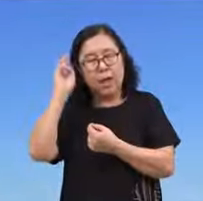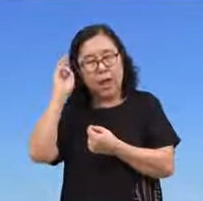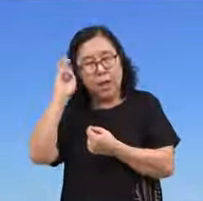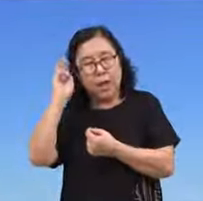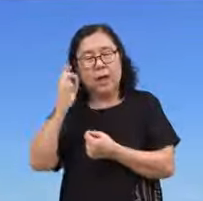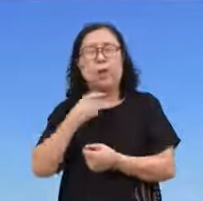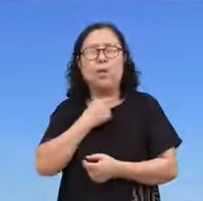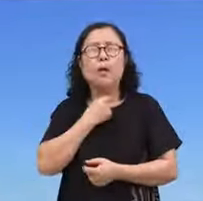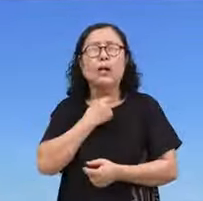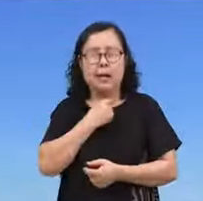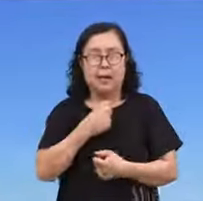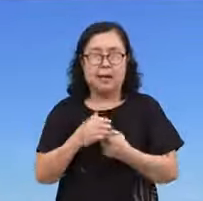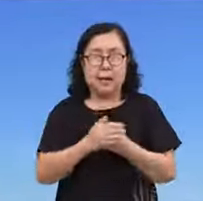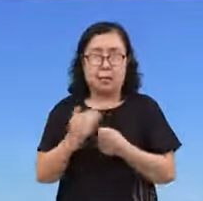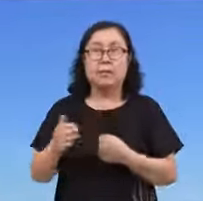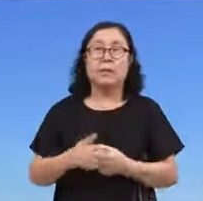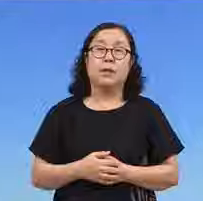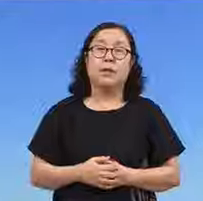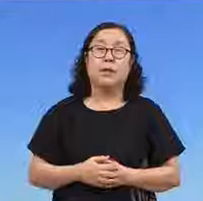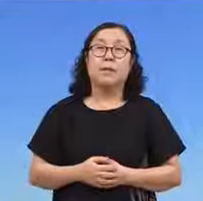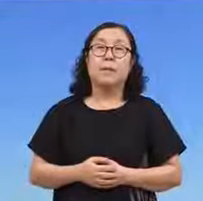아닙니까? 그거 본능 아닙니까?